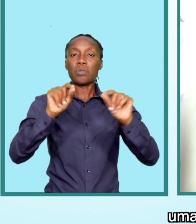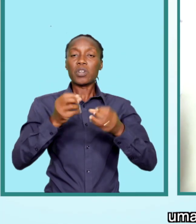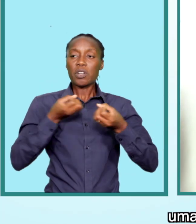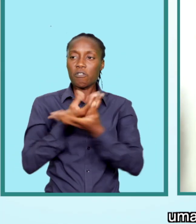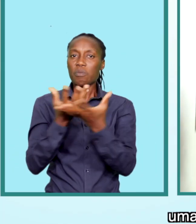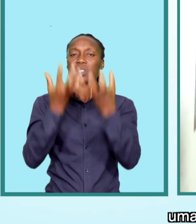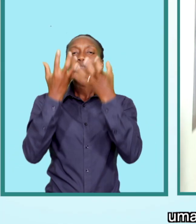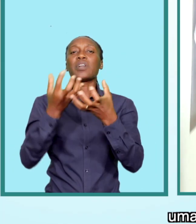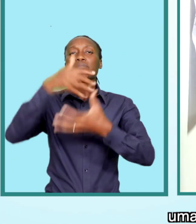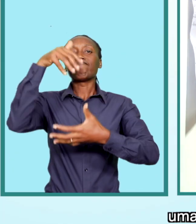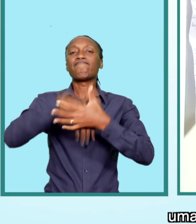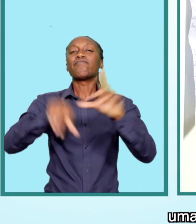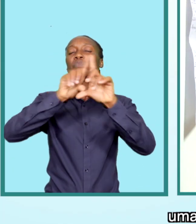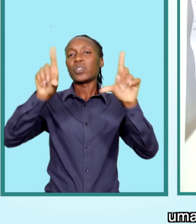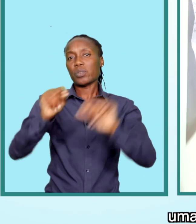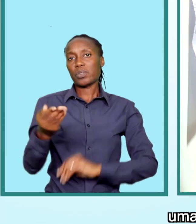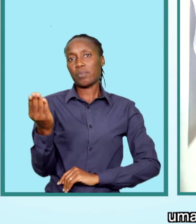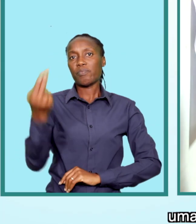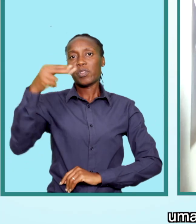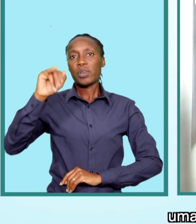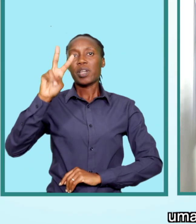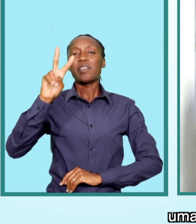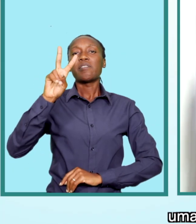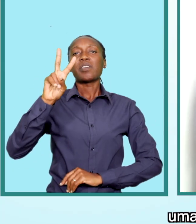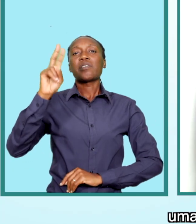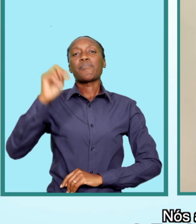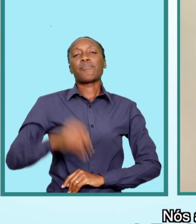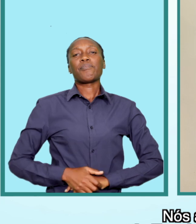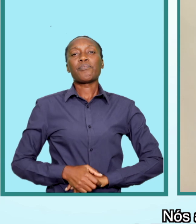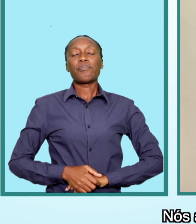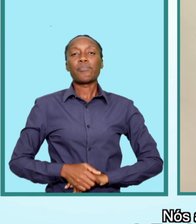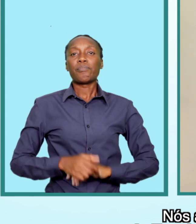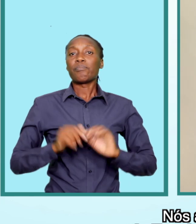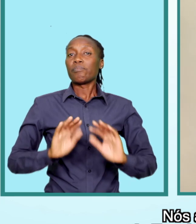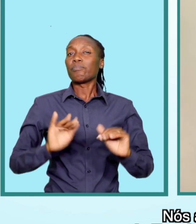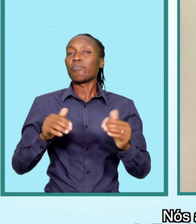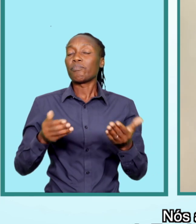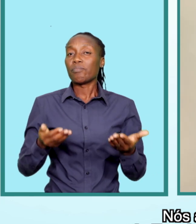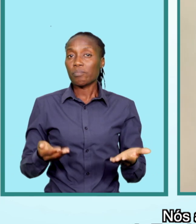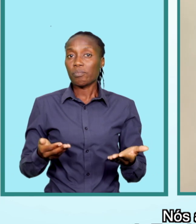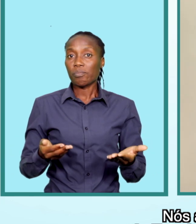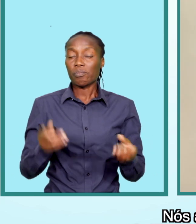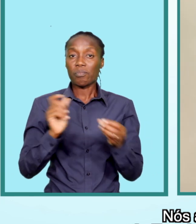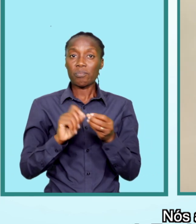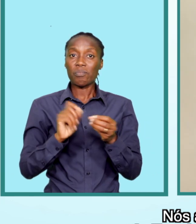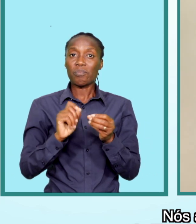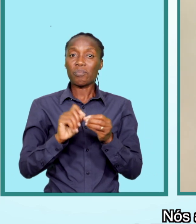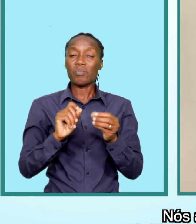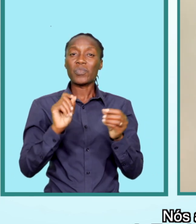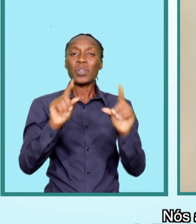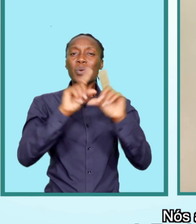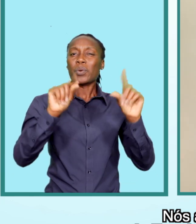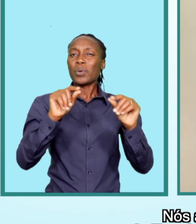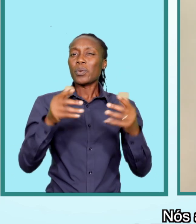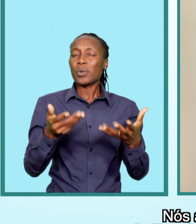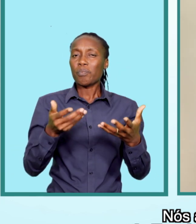de informações torna este grupo mais vulnerável ao HIV. Nós achamos que, através da